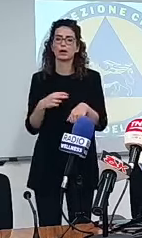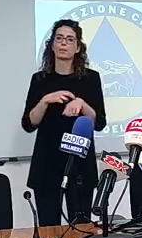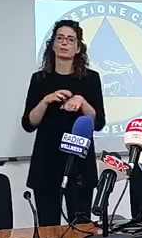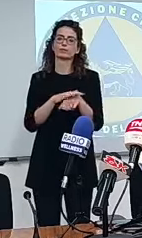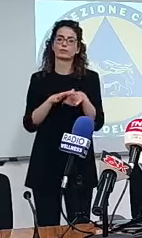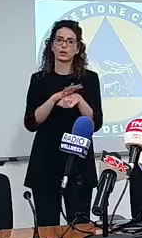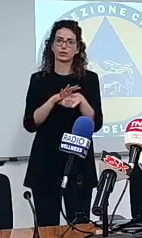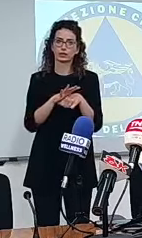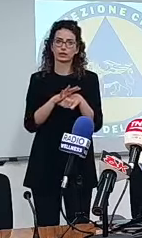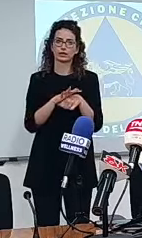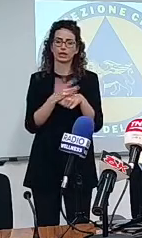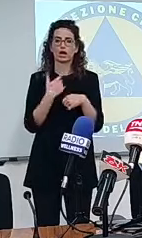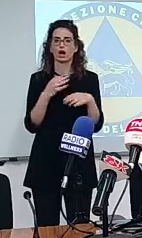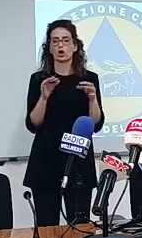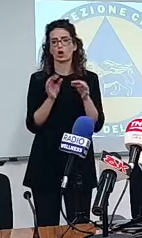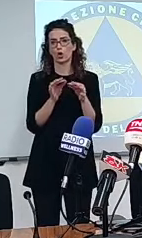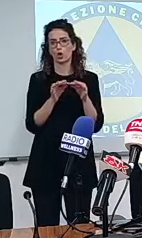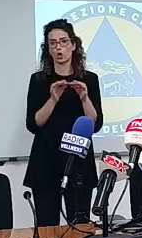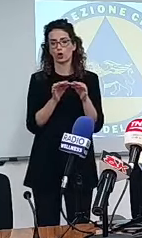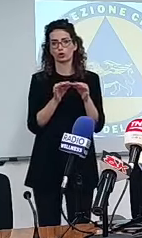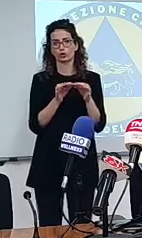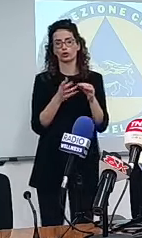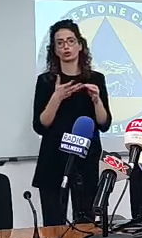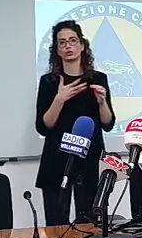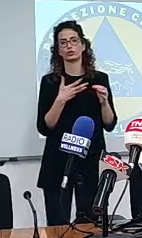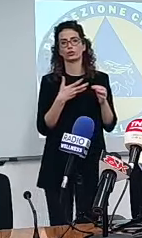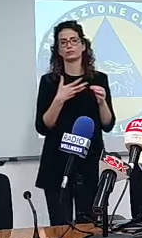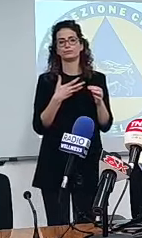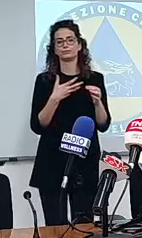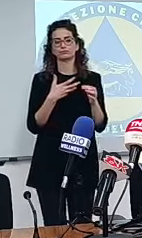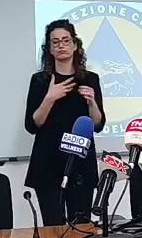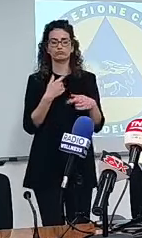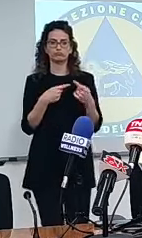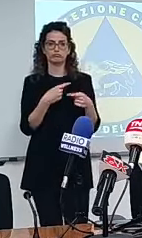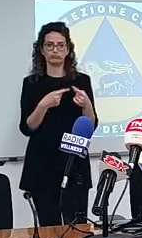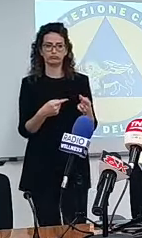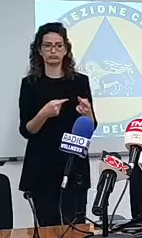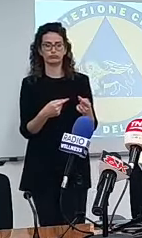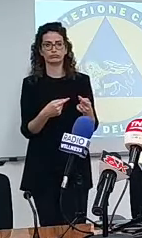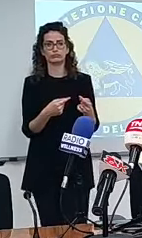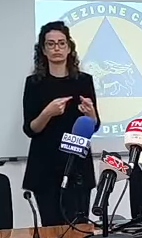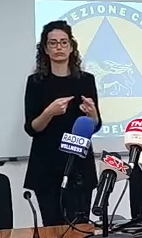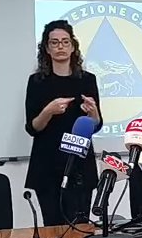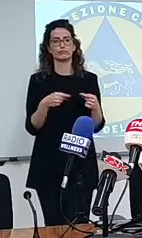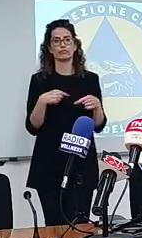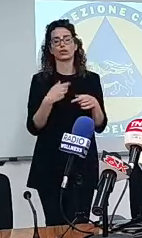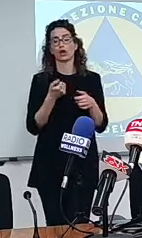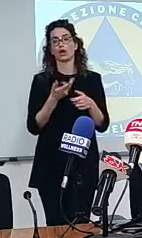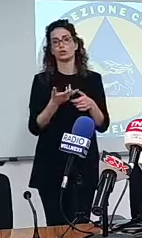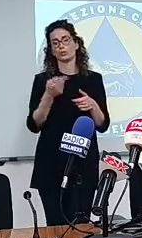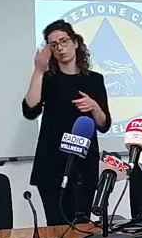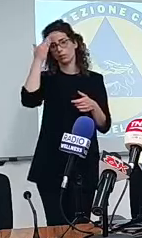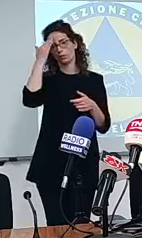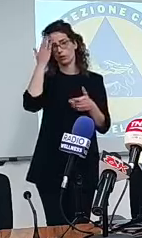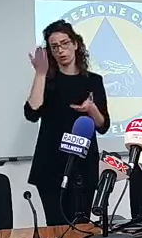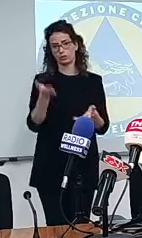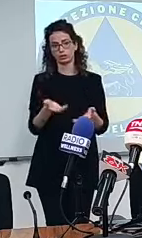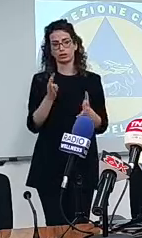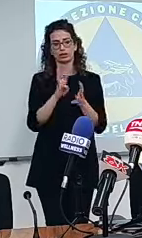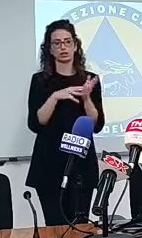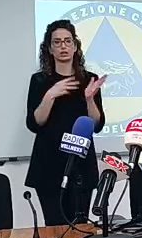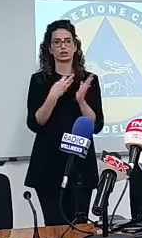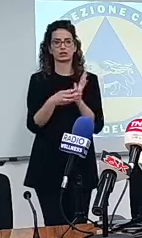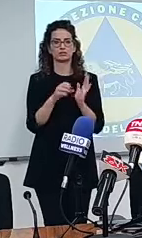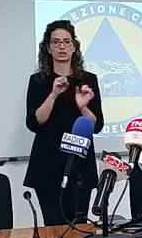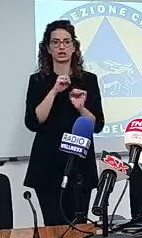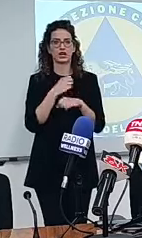medicina generale, c'è l'accordo appunto che ha avuto seguito, oggi dico i numeri a memoria, ma possiamo darvi anche una tabellina, mi sembra che